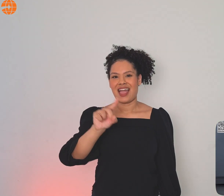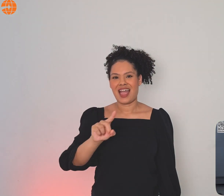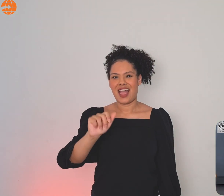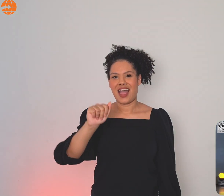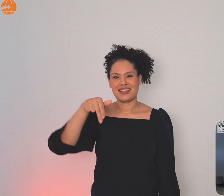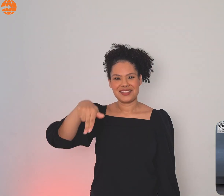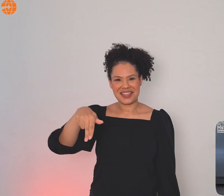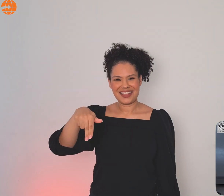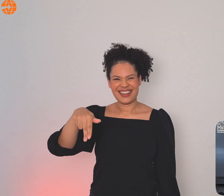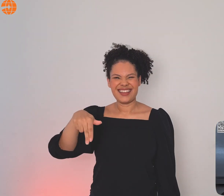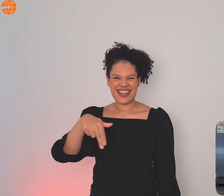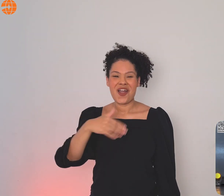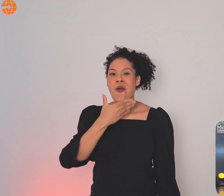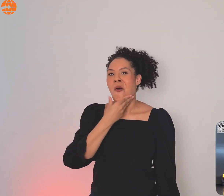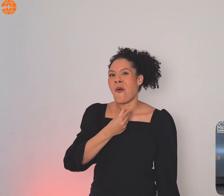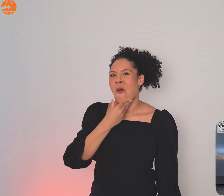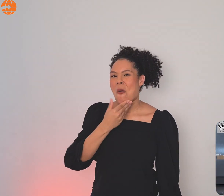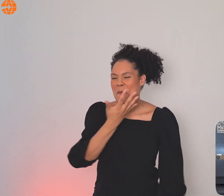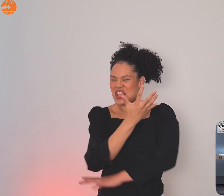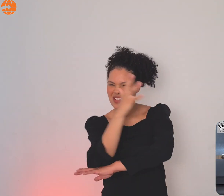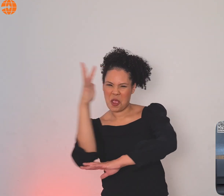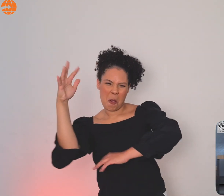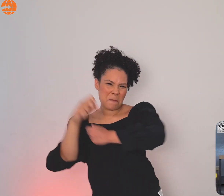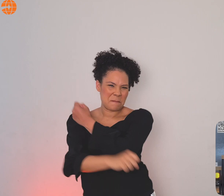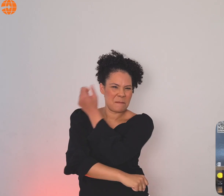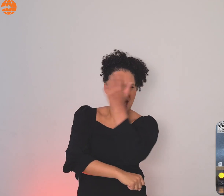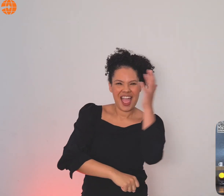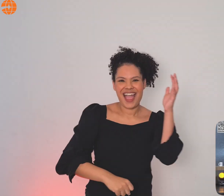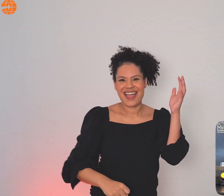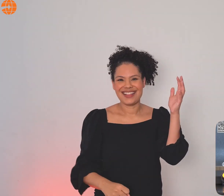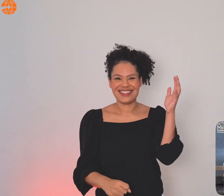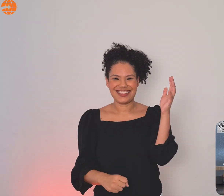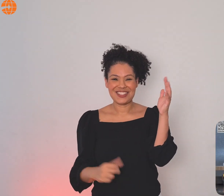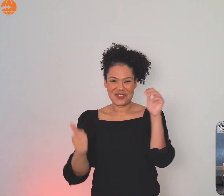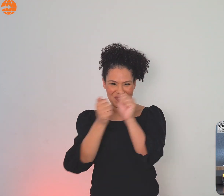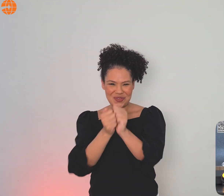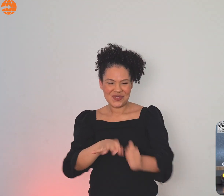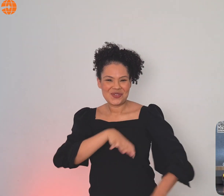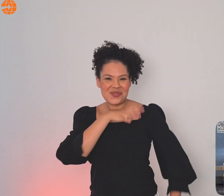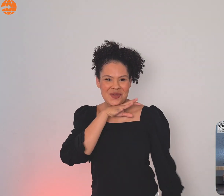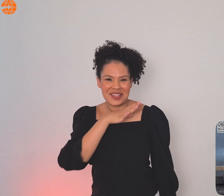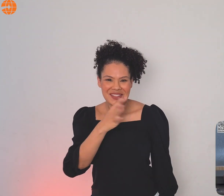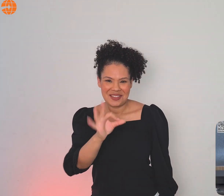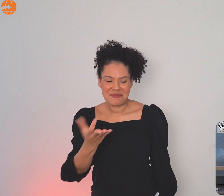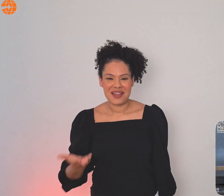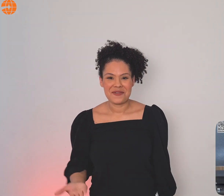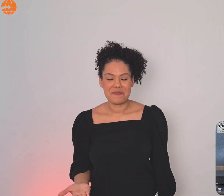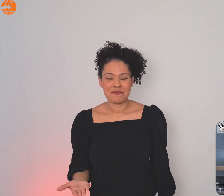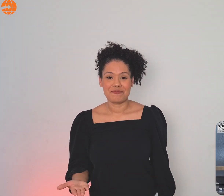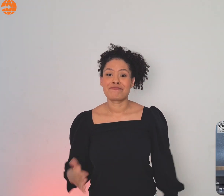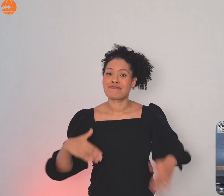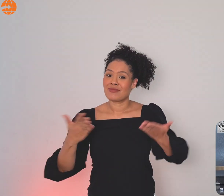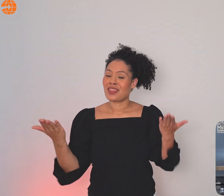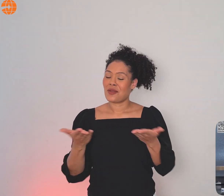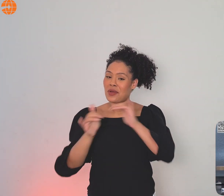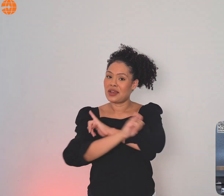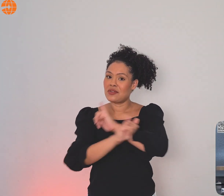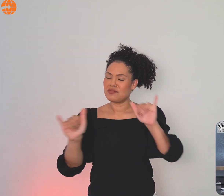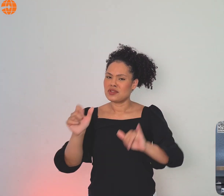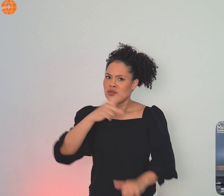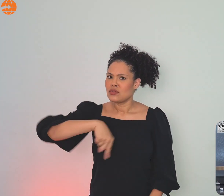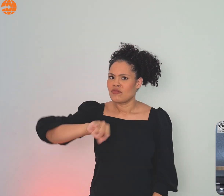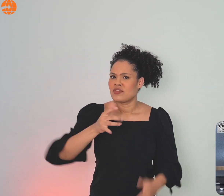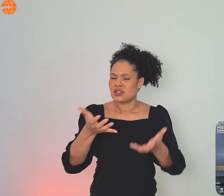Ei, se você quer realizar algo grandioso para Deus, se você quer viver uma